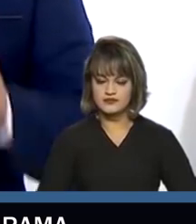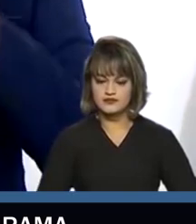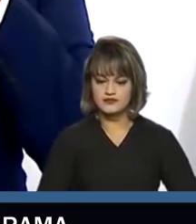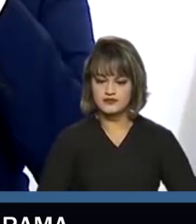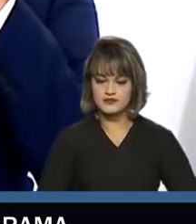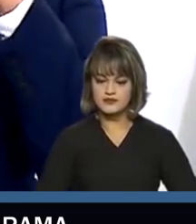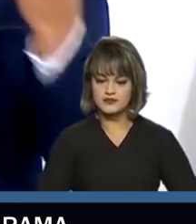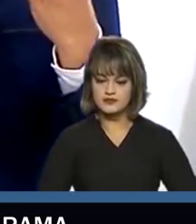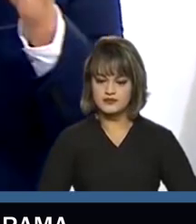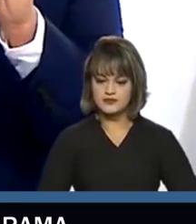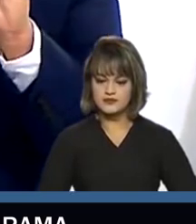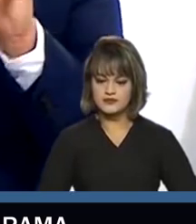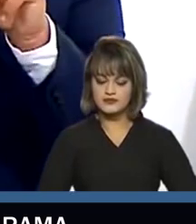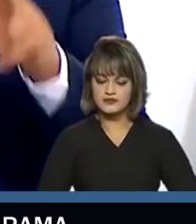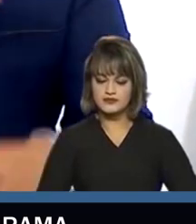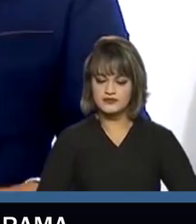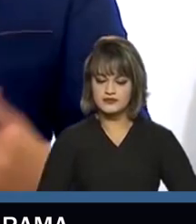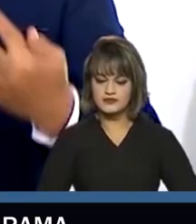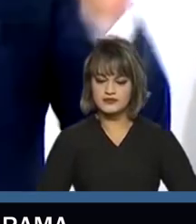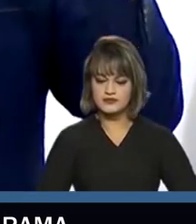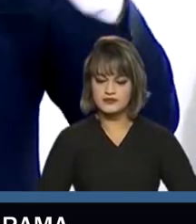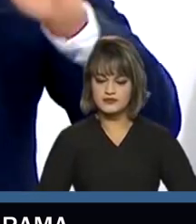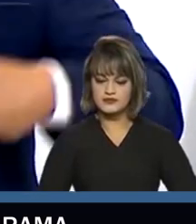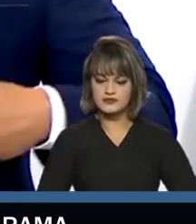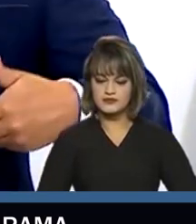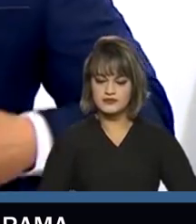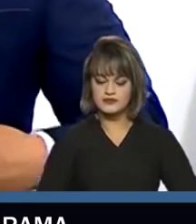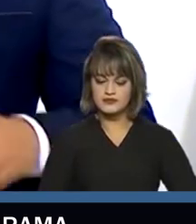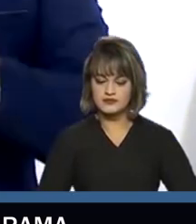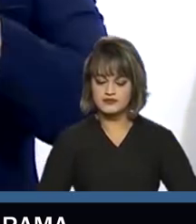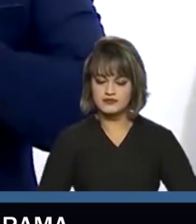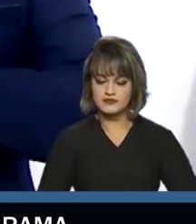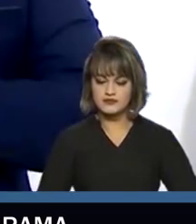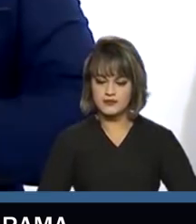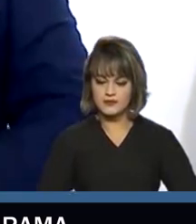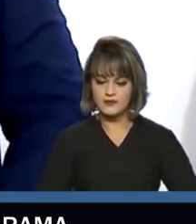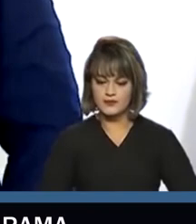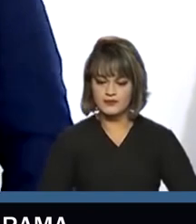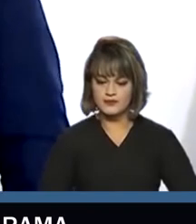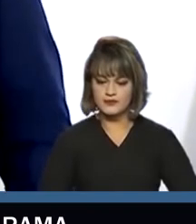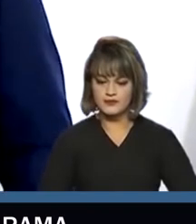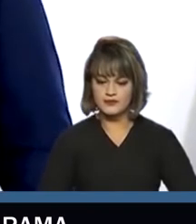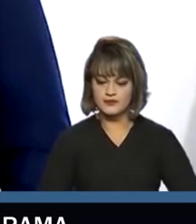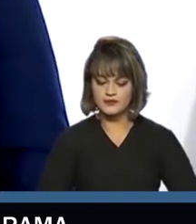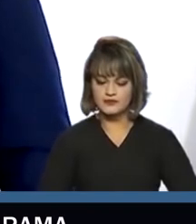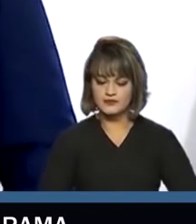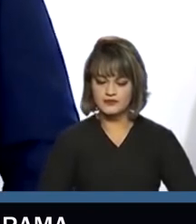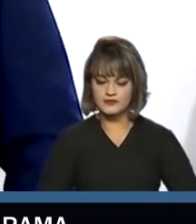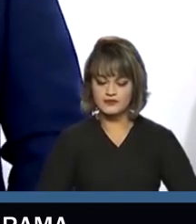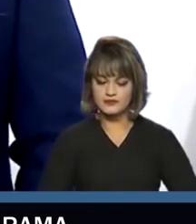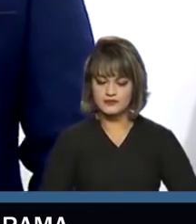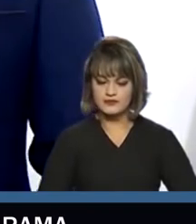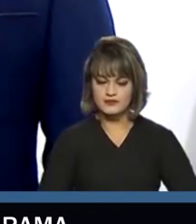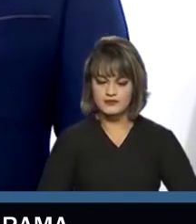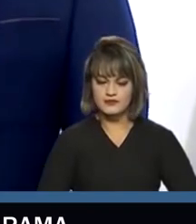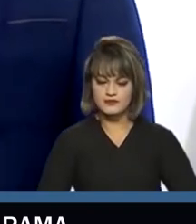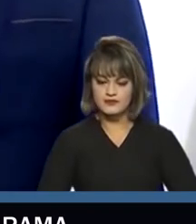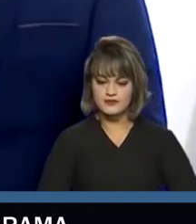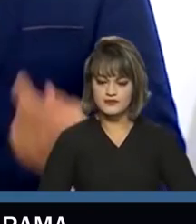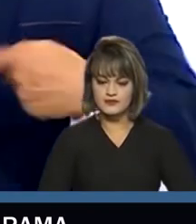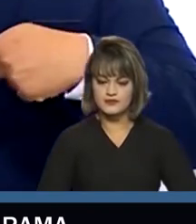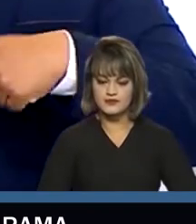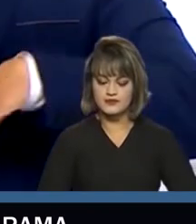ela dói para quem sente e que e para quem ver todos nós sabemos que precisamos